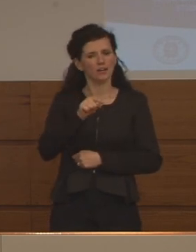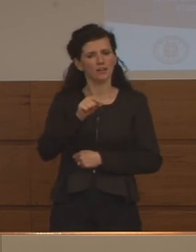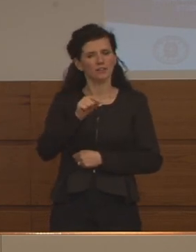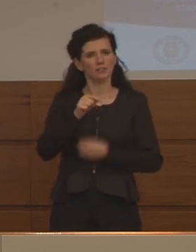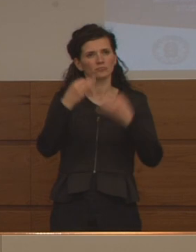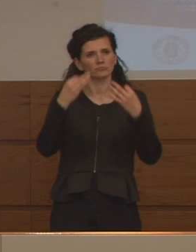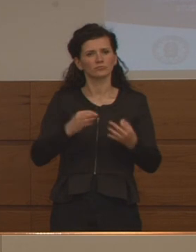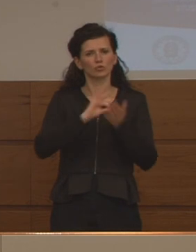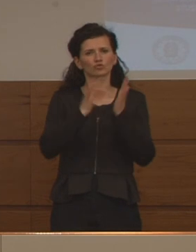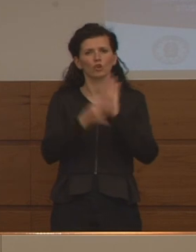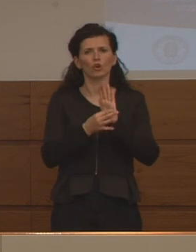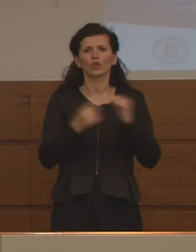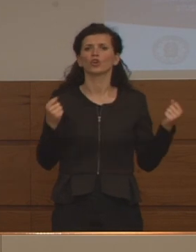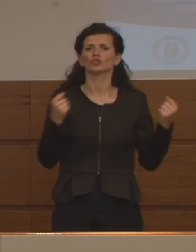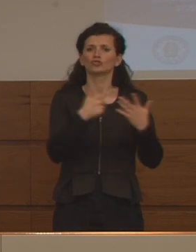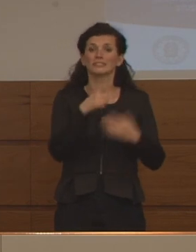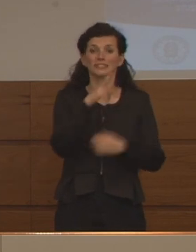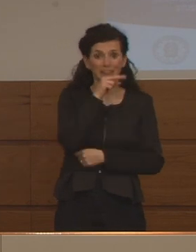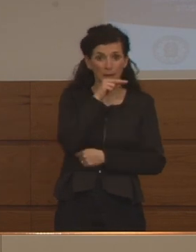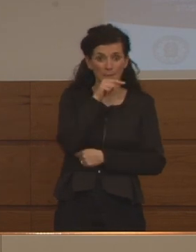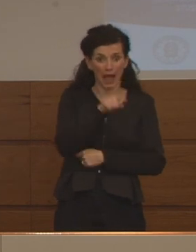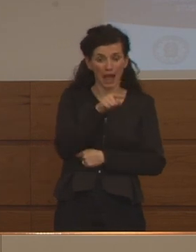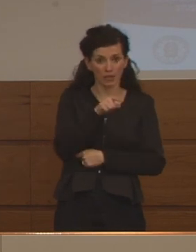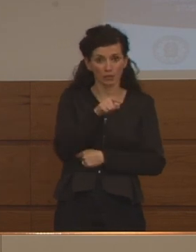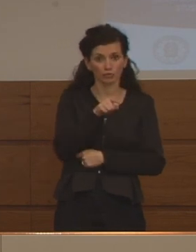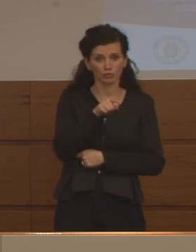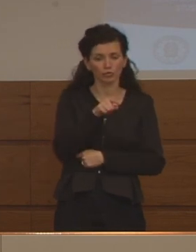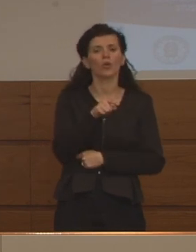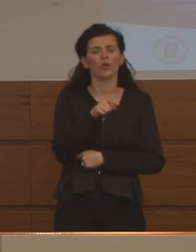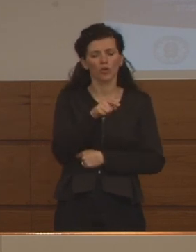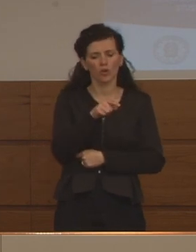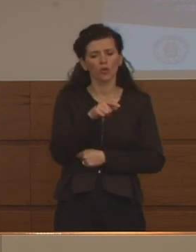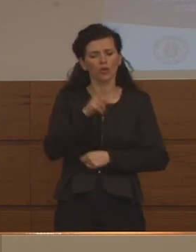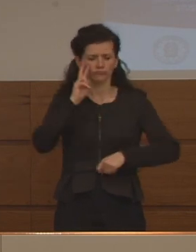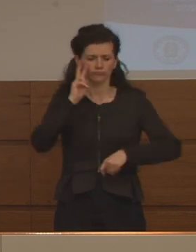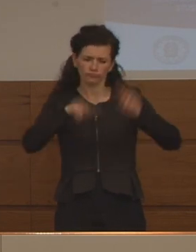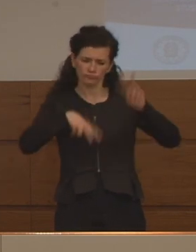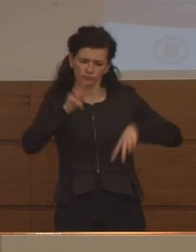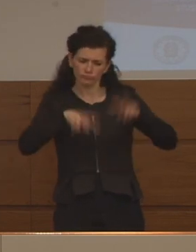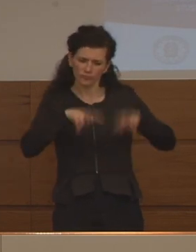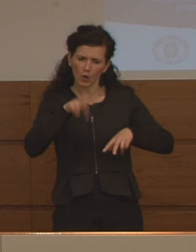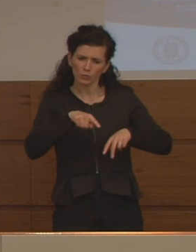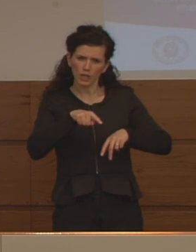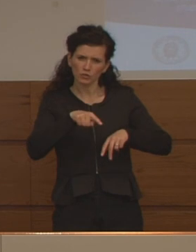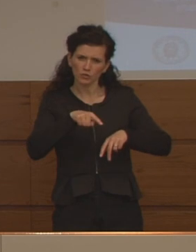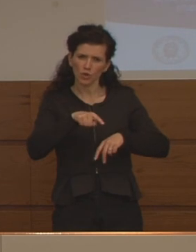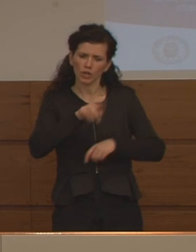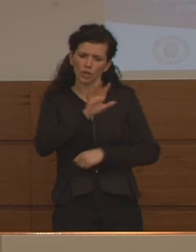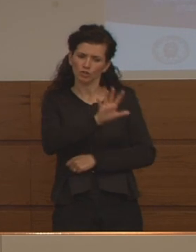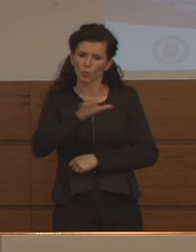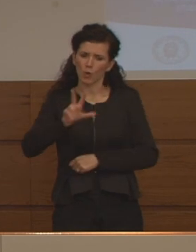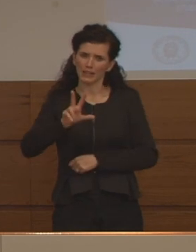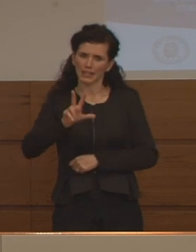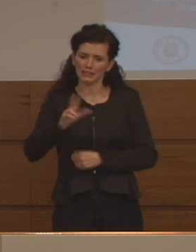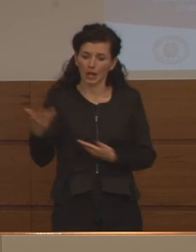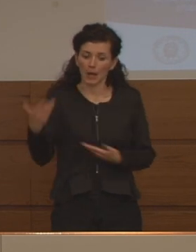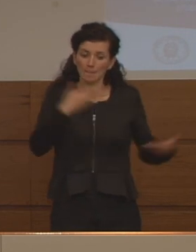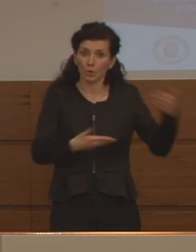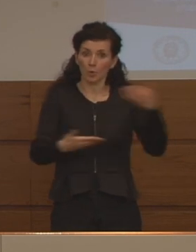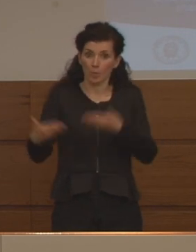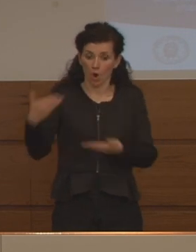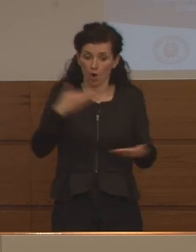di marzo sono stati valutati qualcosa come 50 tre proposte di